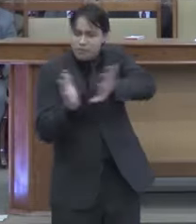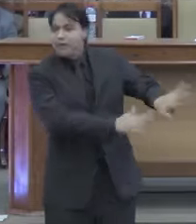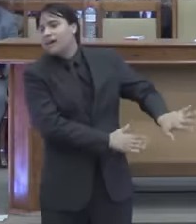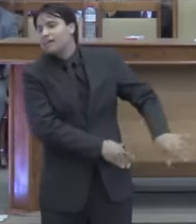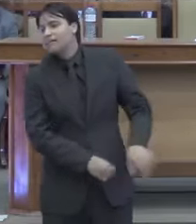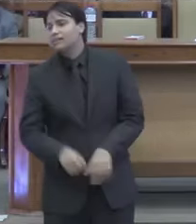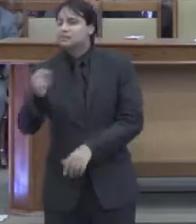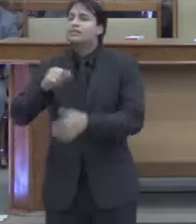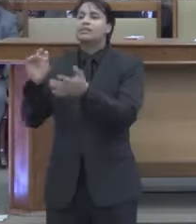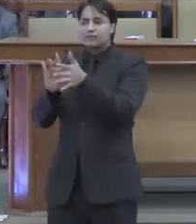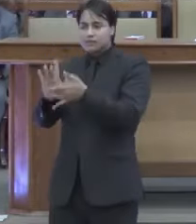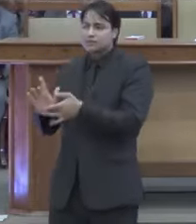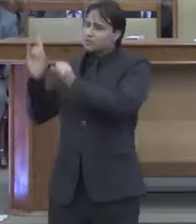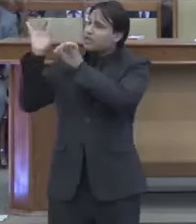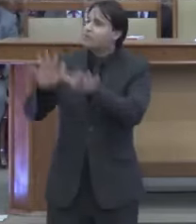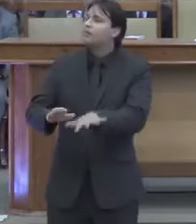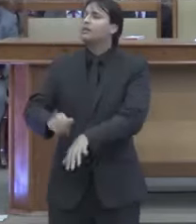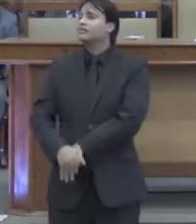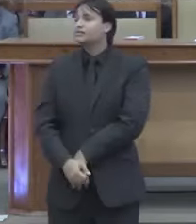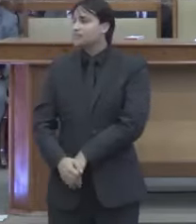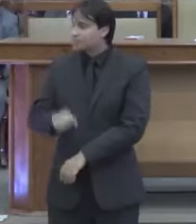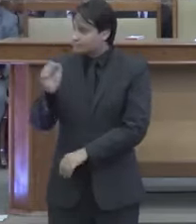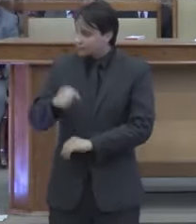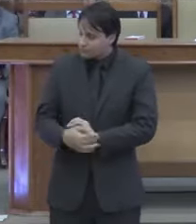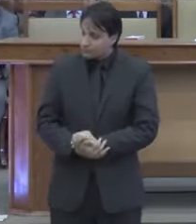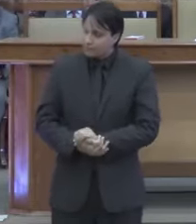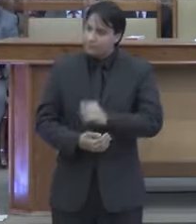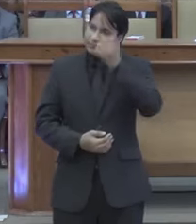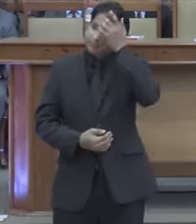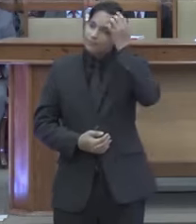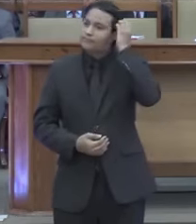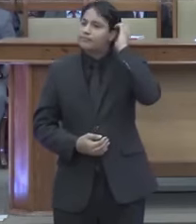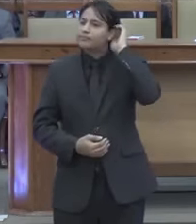providenciar outra porta.